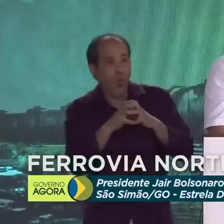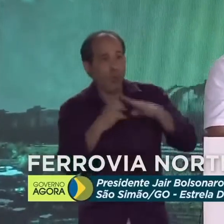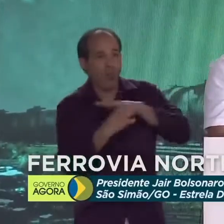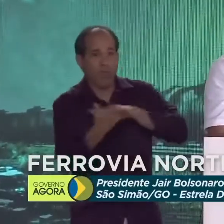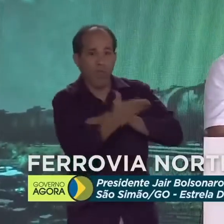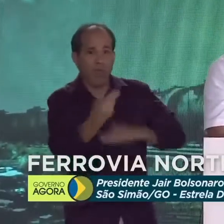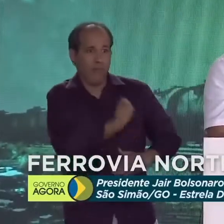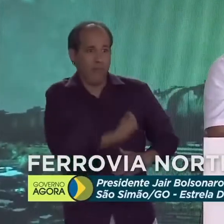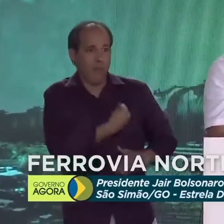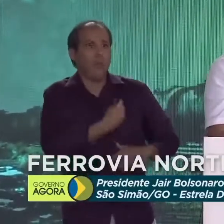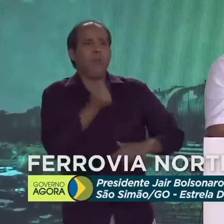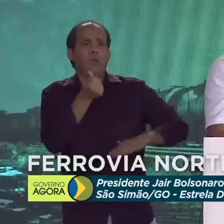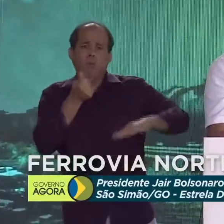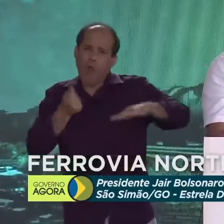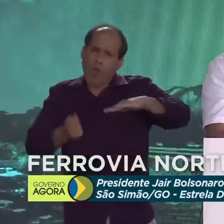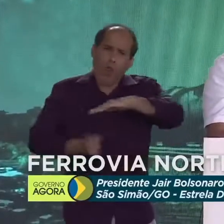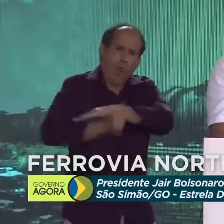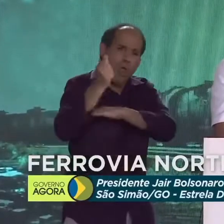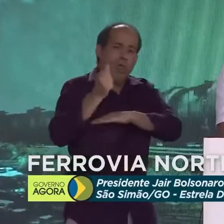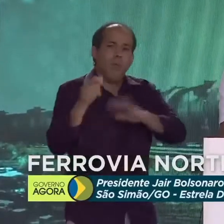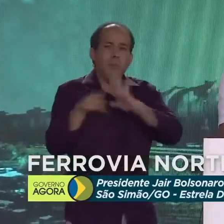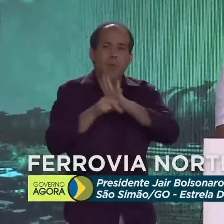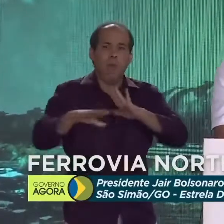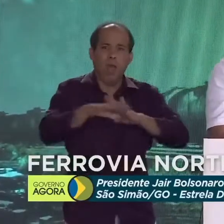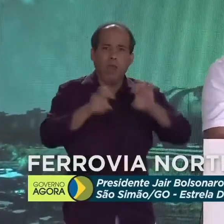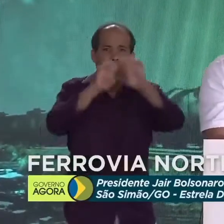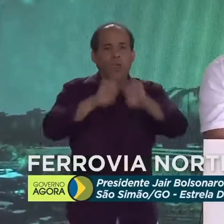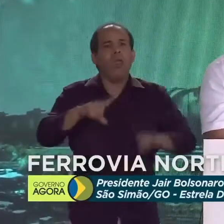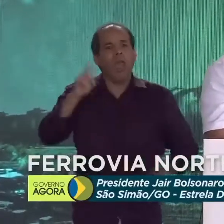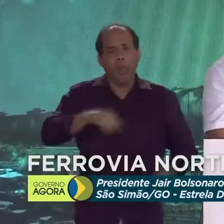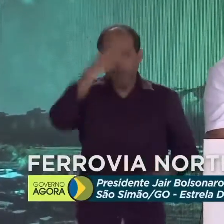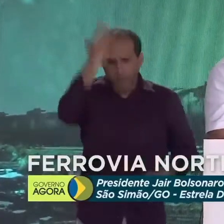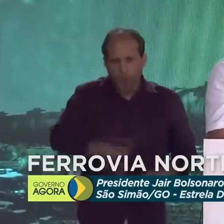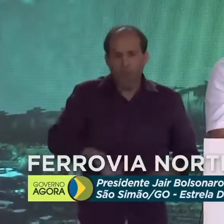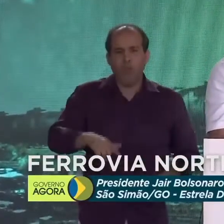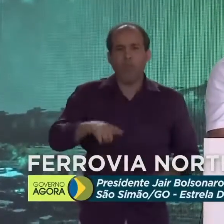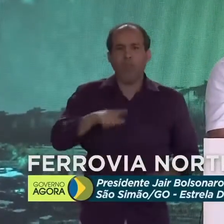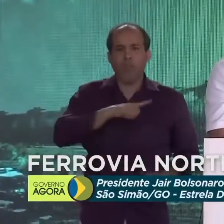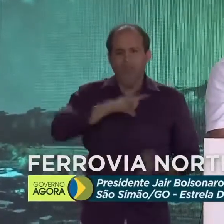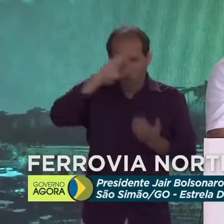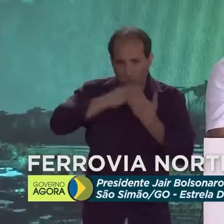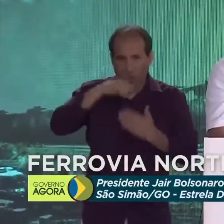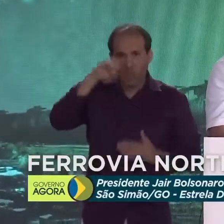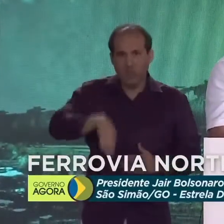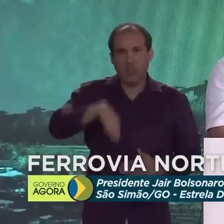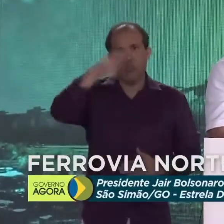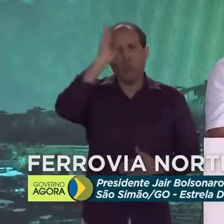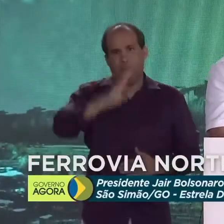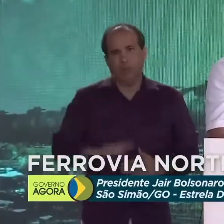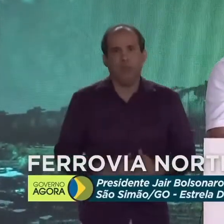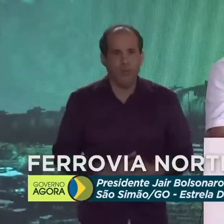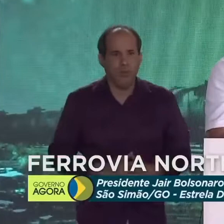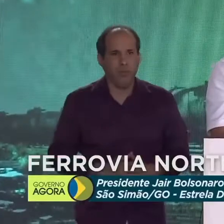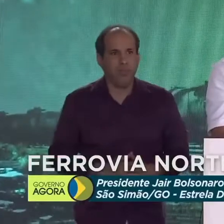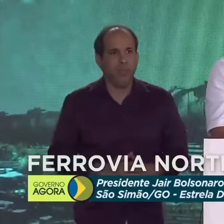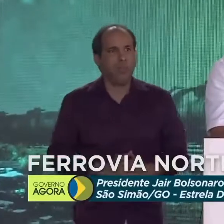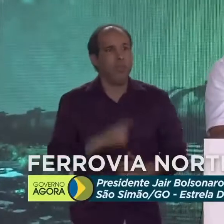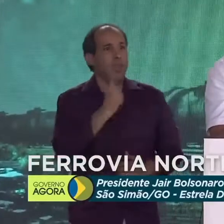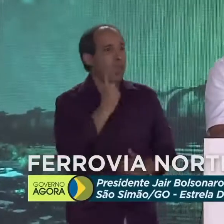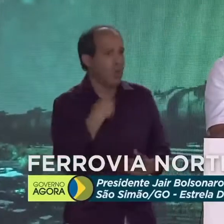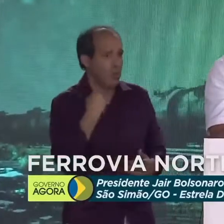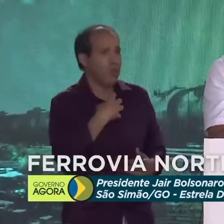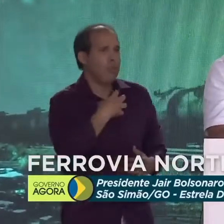hoje, que investem em infraestrutura, é uma prova que eles acreditam no Brasil. E nós